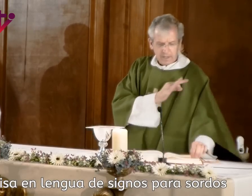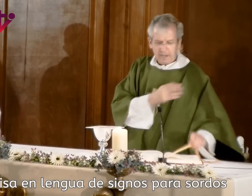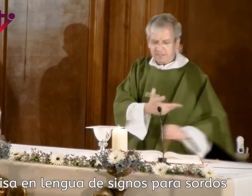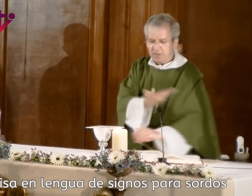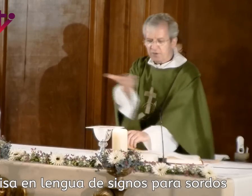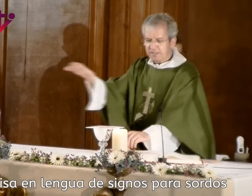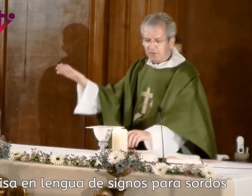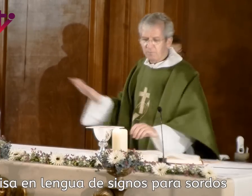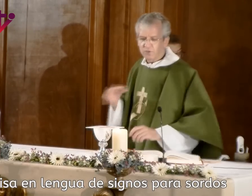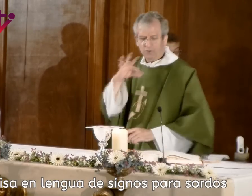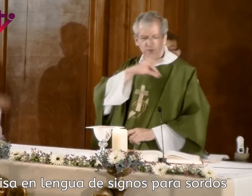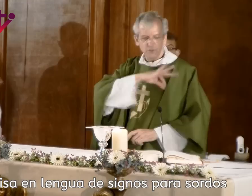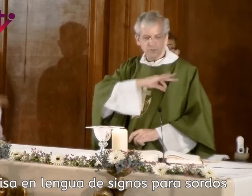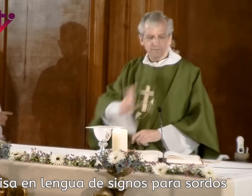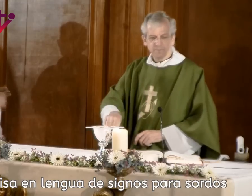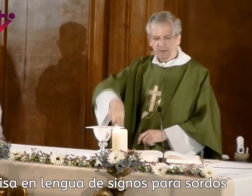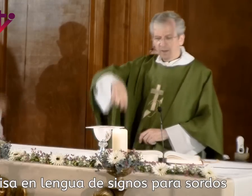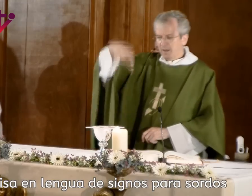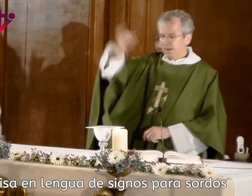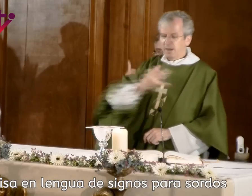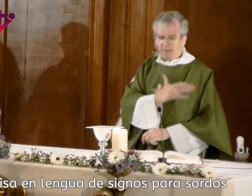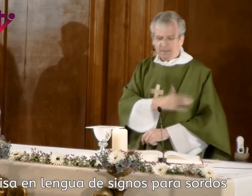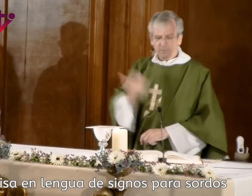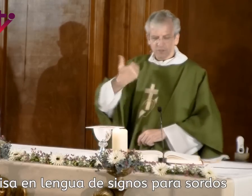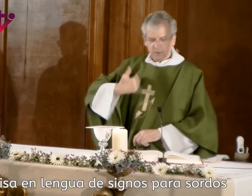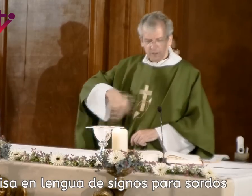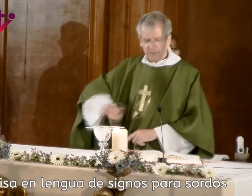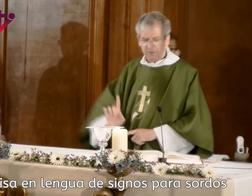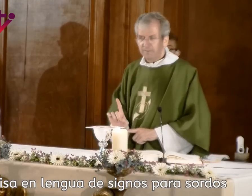El Señor esté con vosotros. Levantemos el corazón.